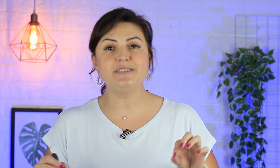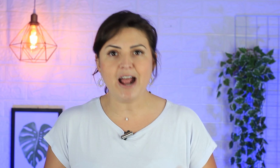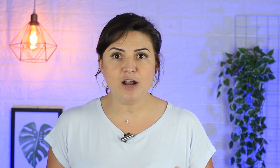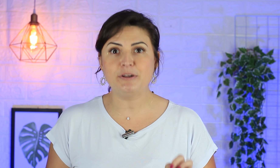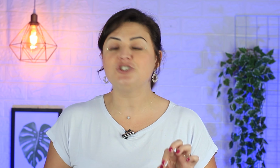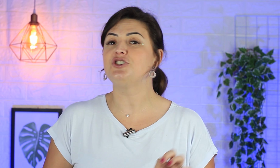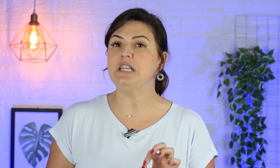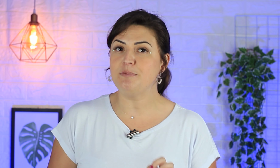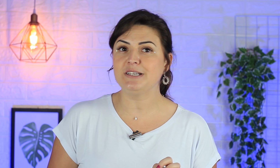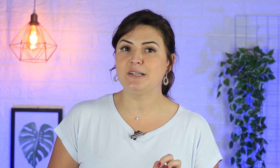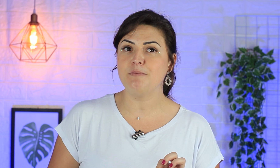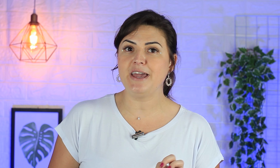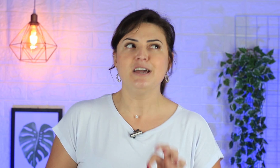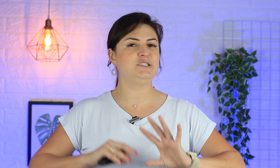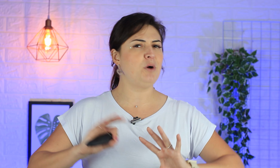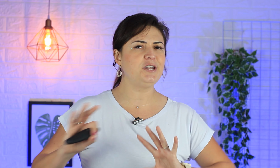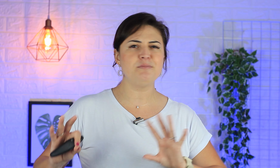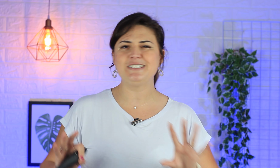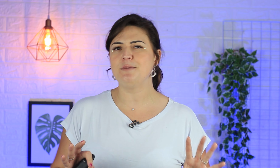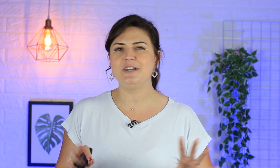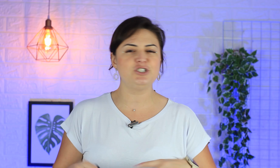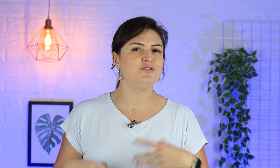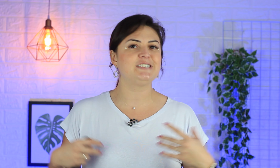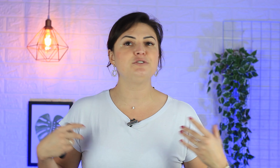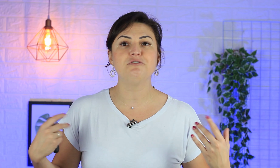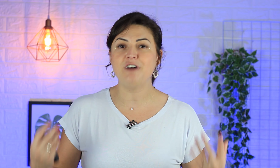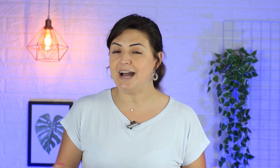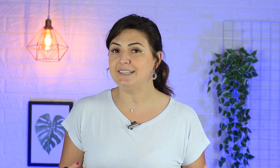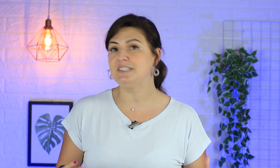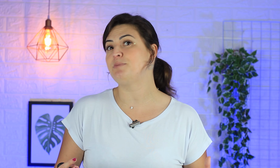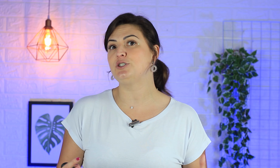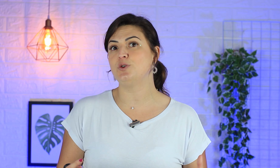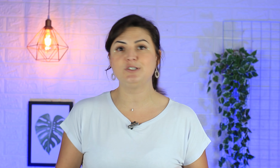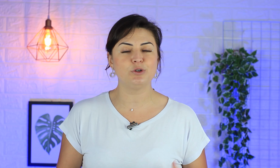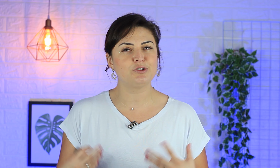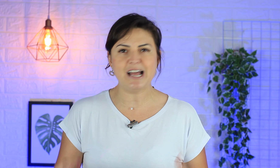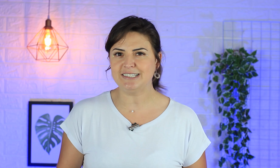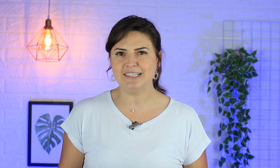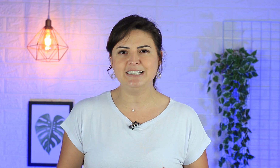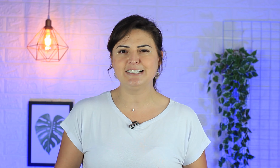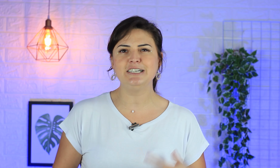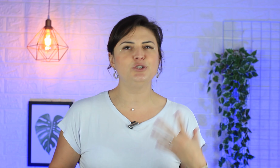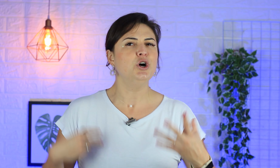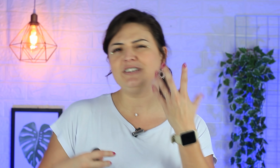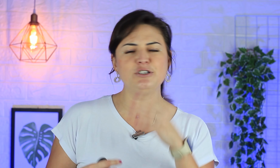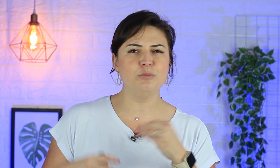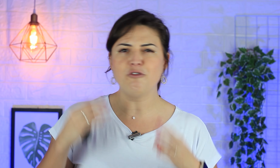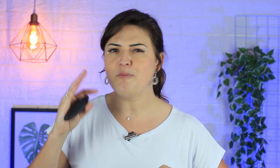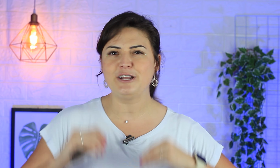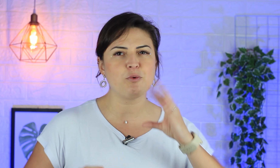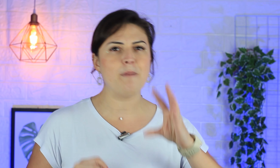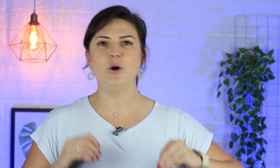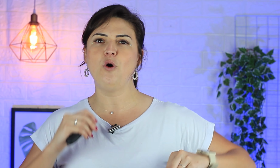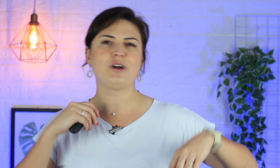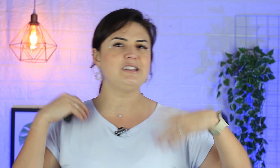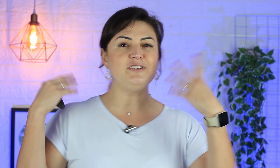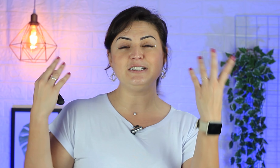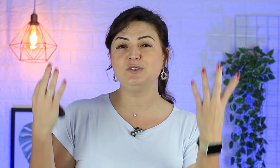intérpretes de Libras também, vocês podem perceber a gente fazendo várias expressões quando tá sinalizando, tá fazendo movimento com a boca, tá fazendo